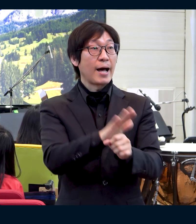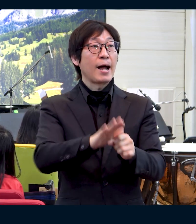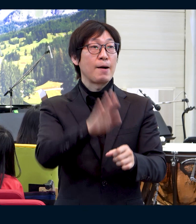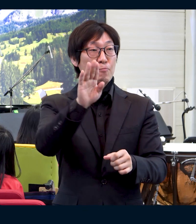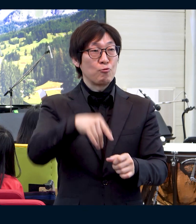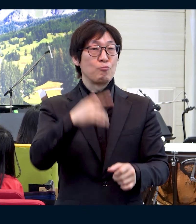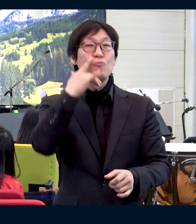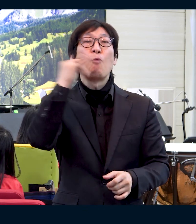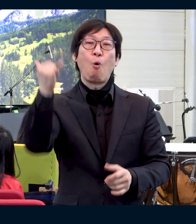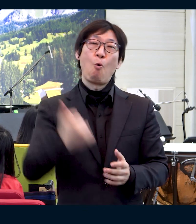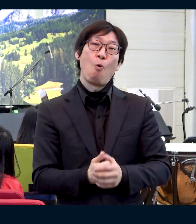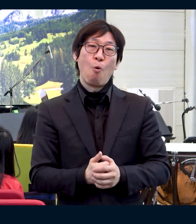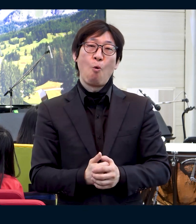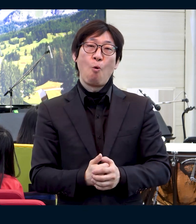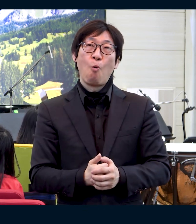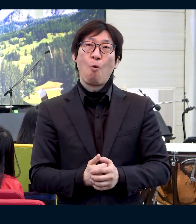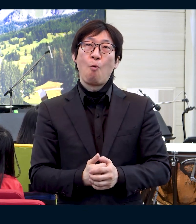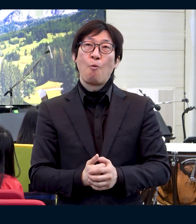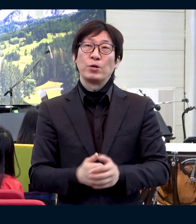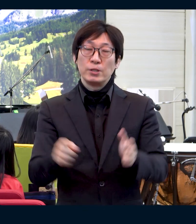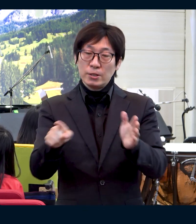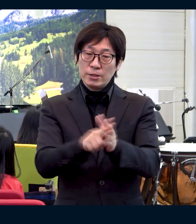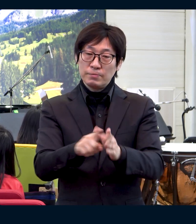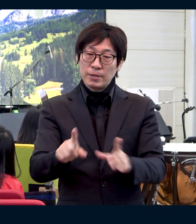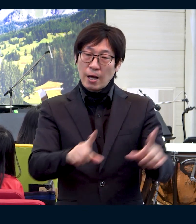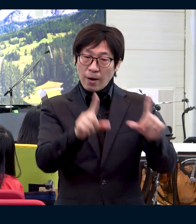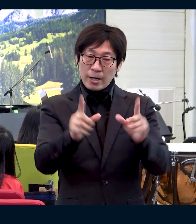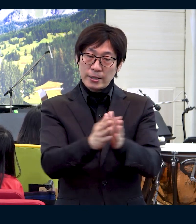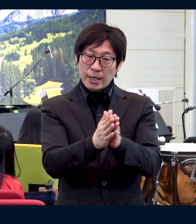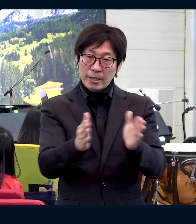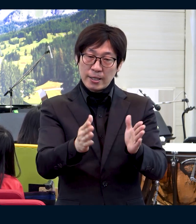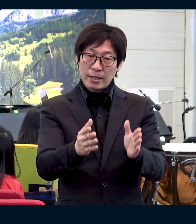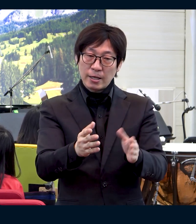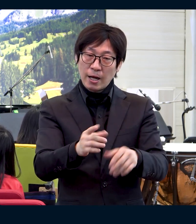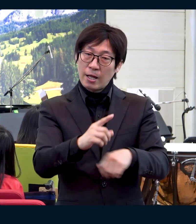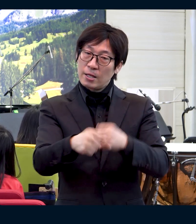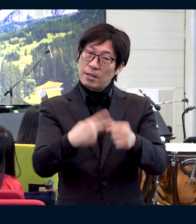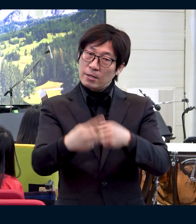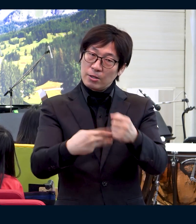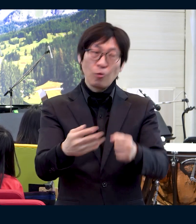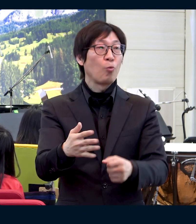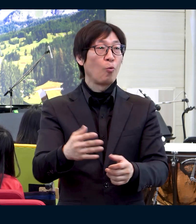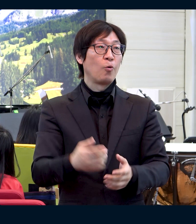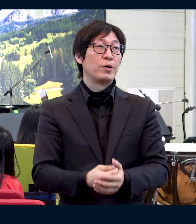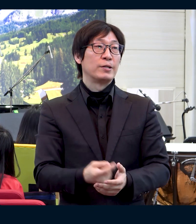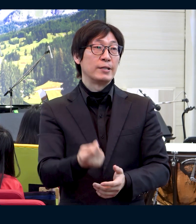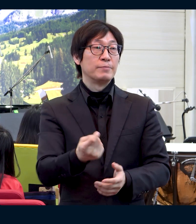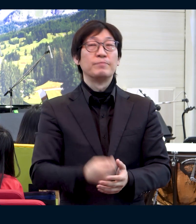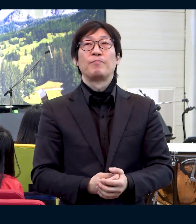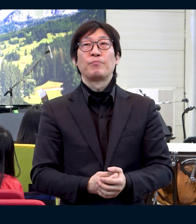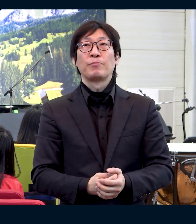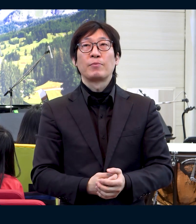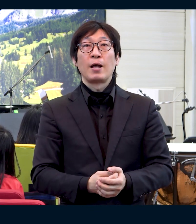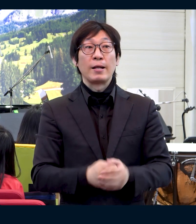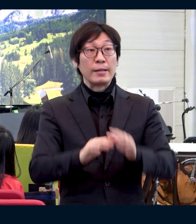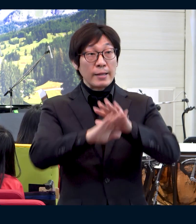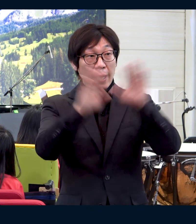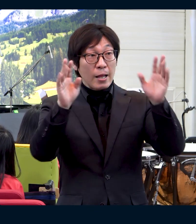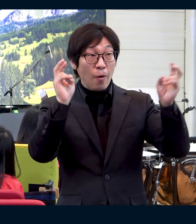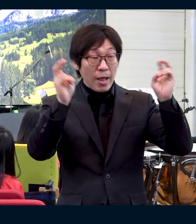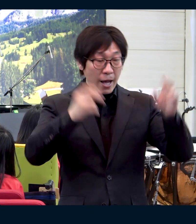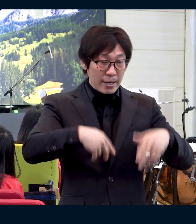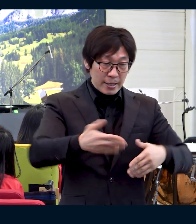이 가정은 하나님을 안지, 신앙생활 한지 몇 년 되지 않습니다. 두 내외가 낮에는, 주중에는 직장을 다니고요,